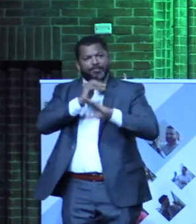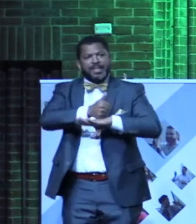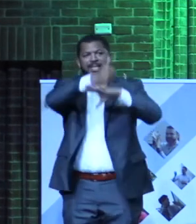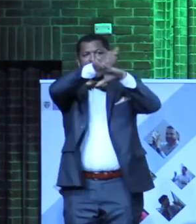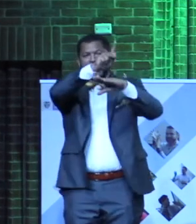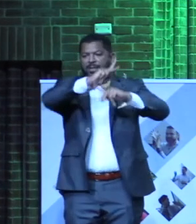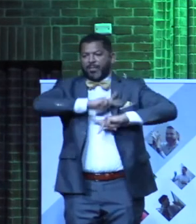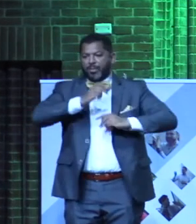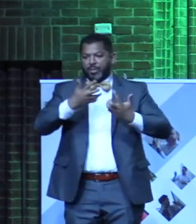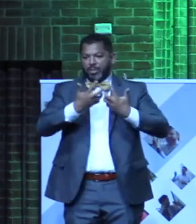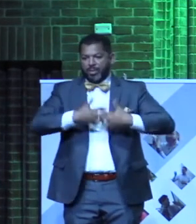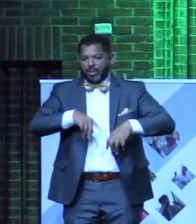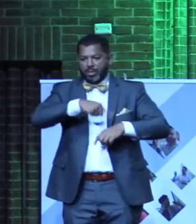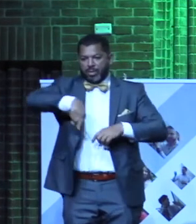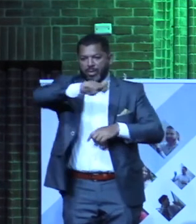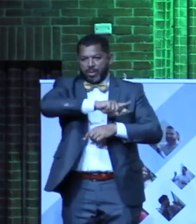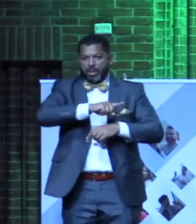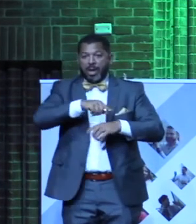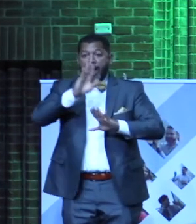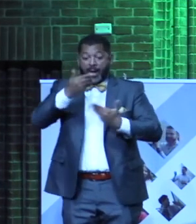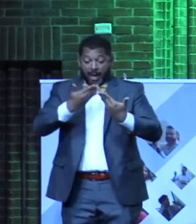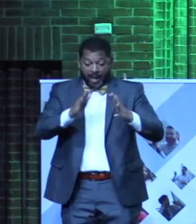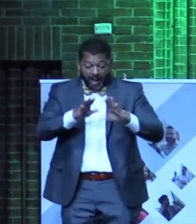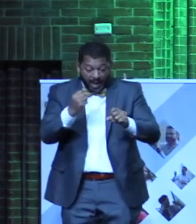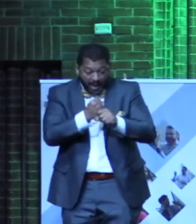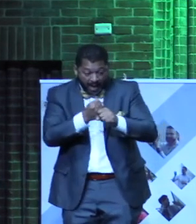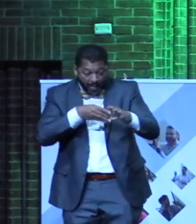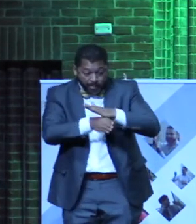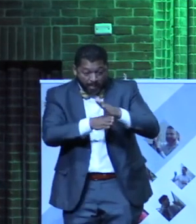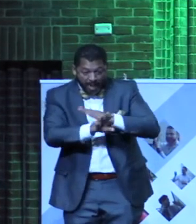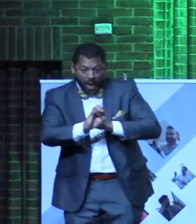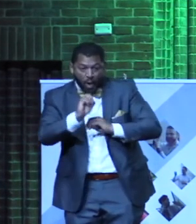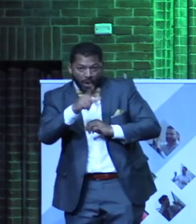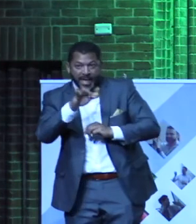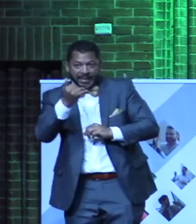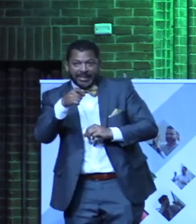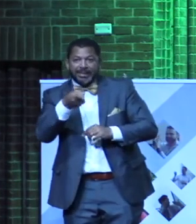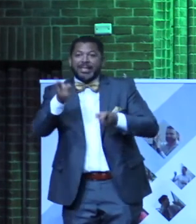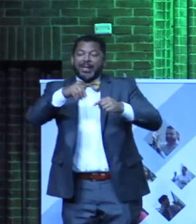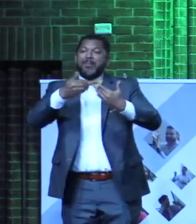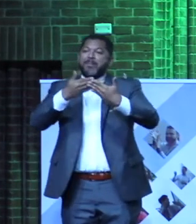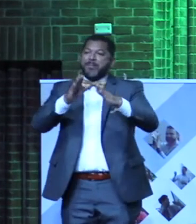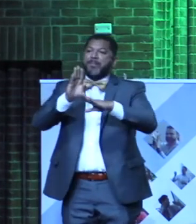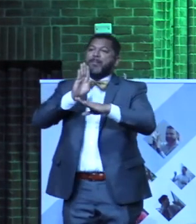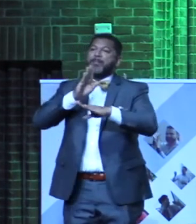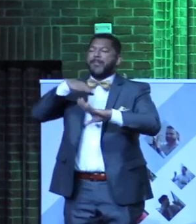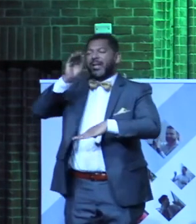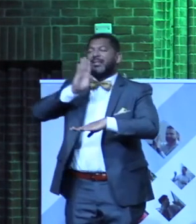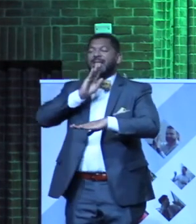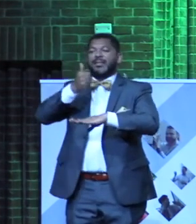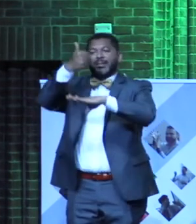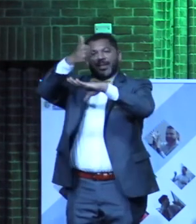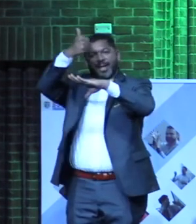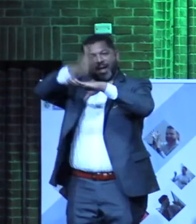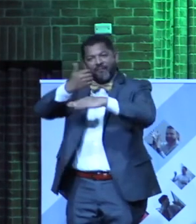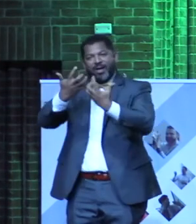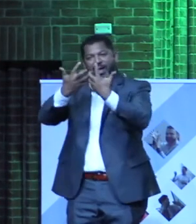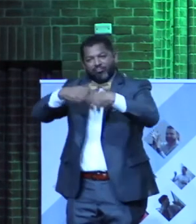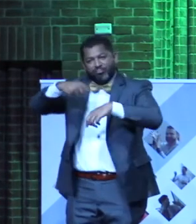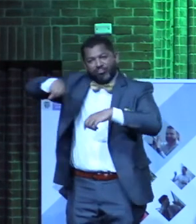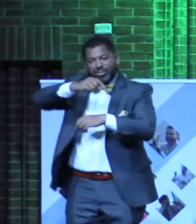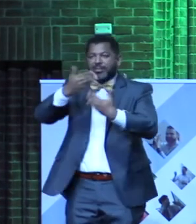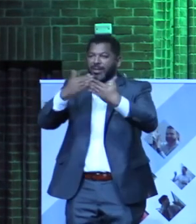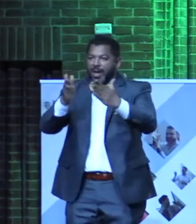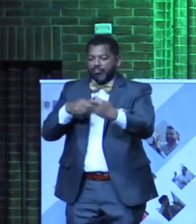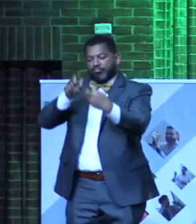es que tengamos las puertas abiertas para las personas sordas, pero también debemos hacer que nos abran las puertas mucho más los empresarios y lograr muchísimas